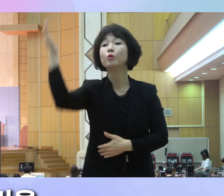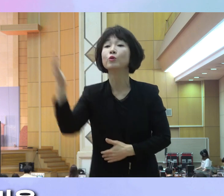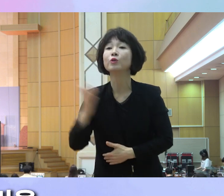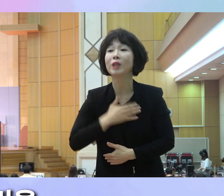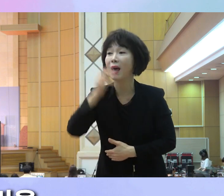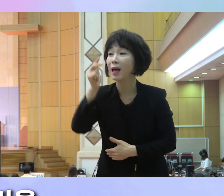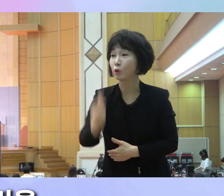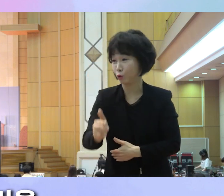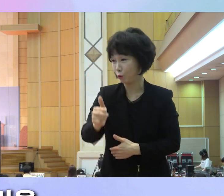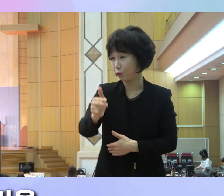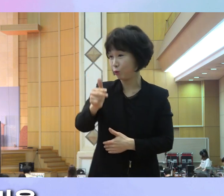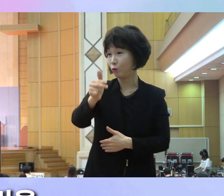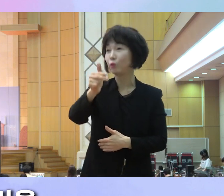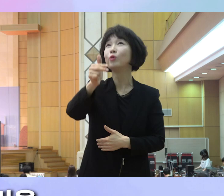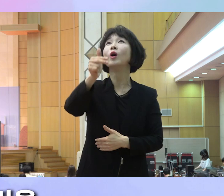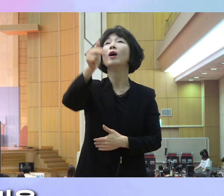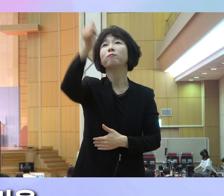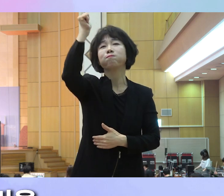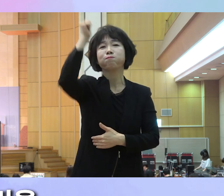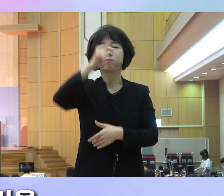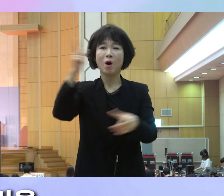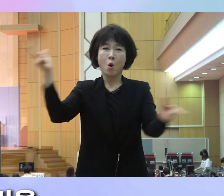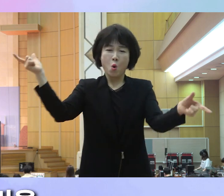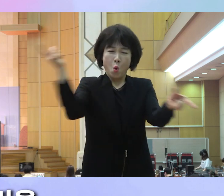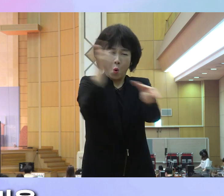예수 내 주